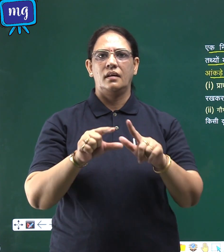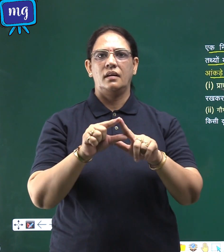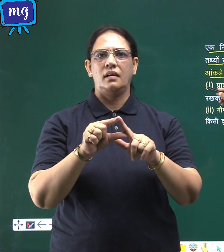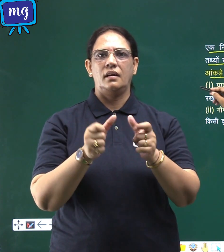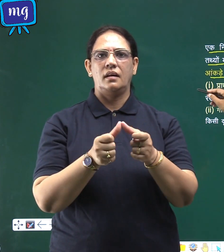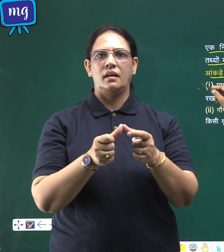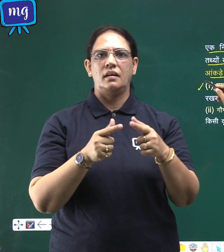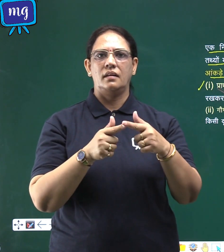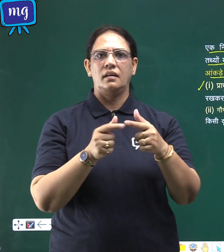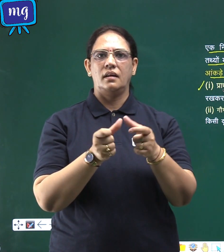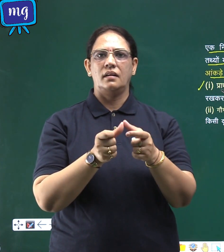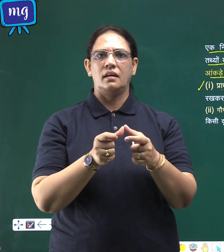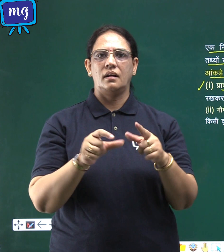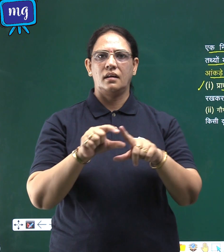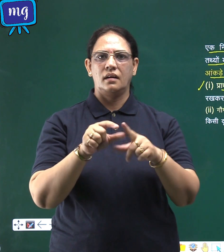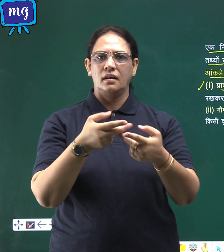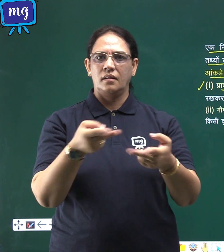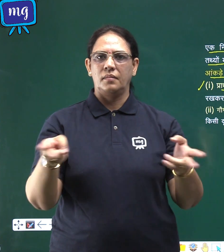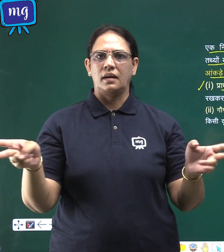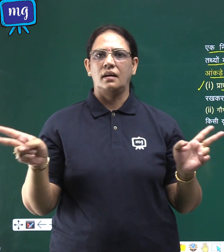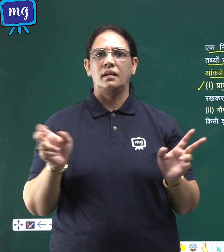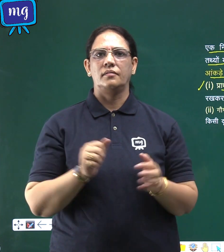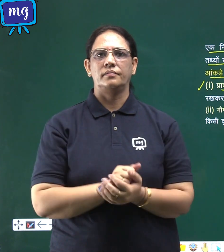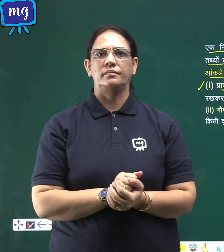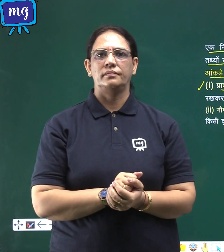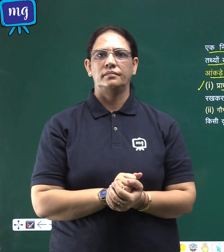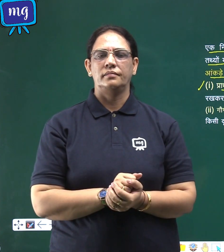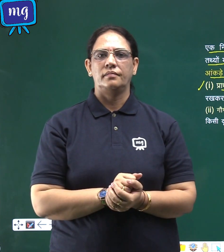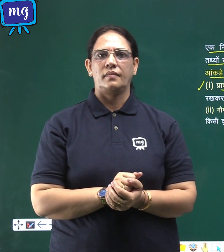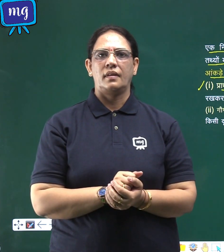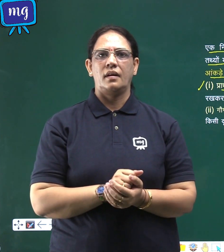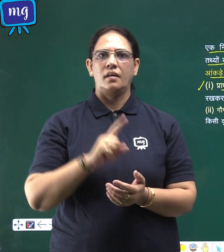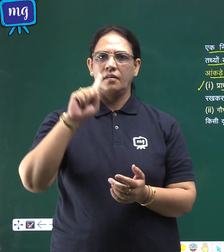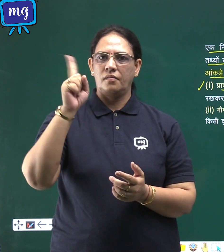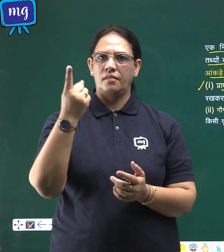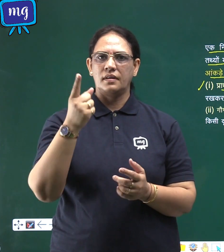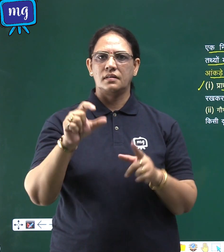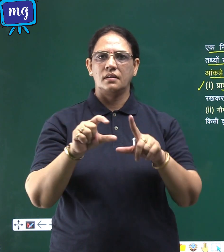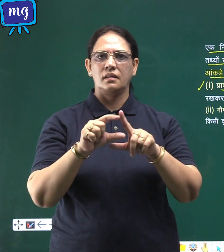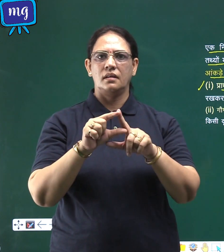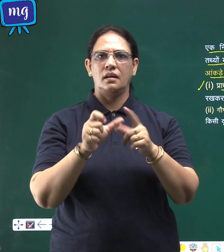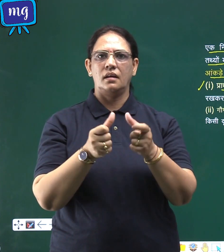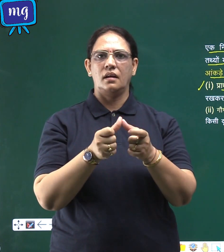प्रात्मिक आकड़े